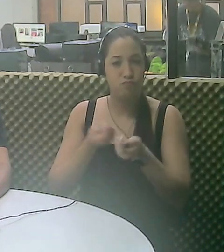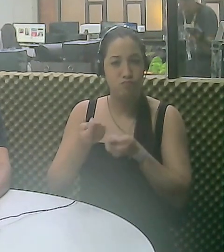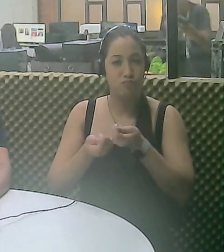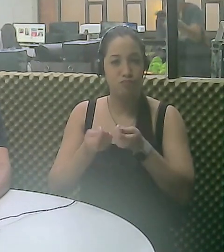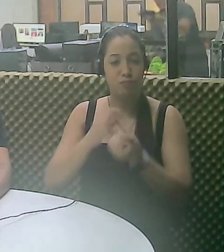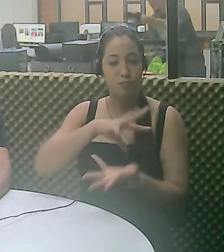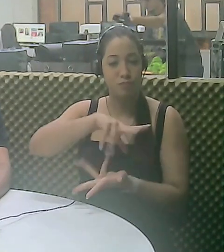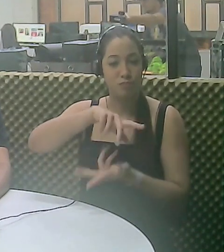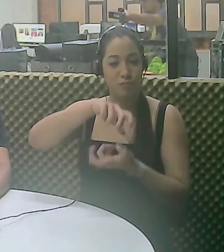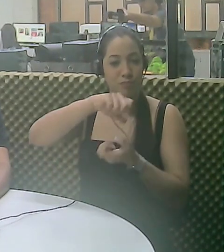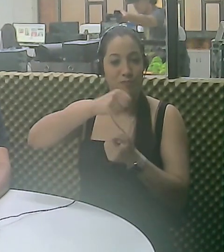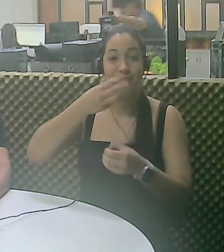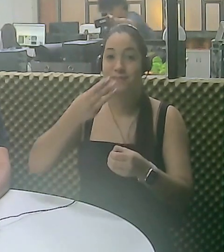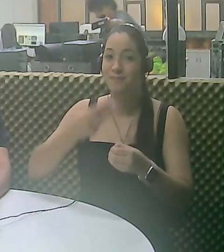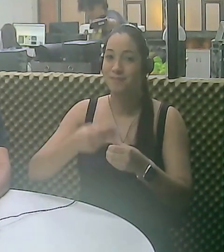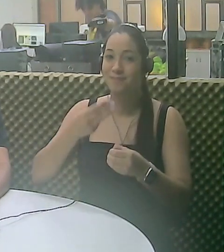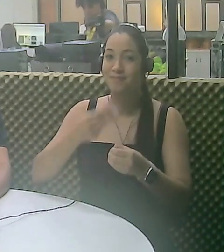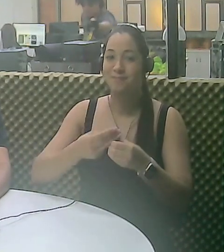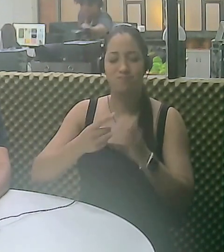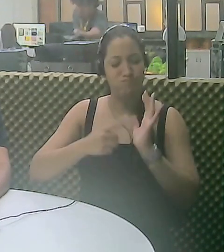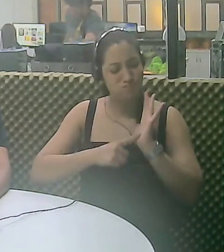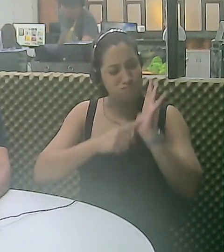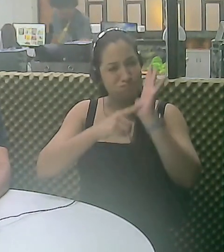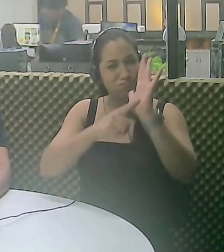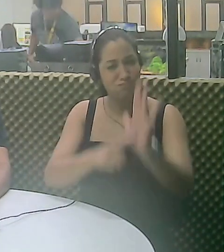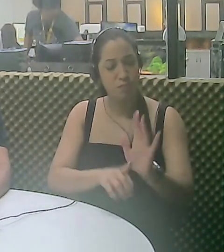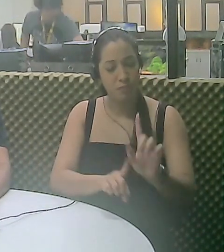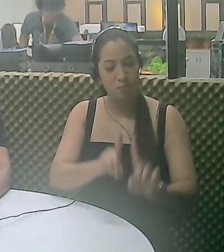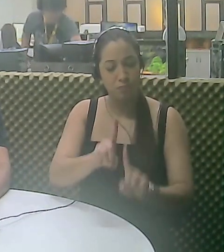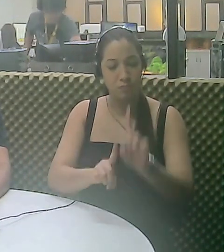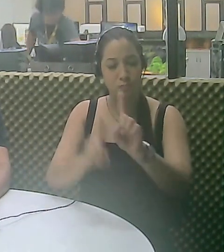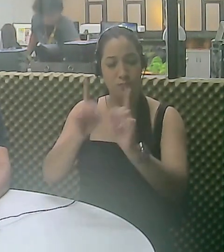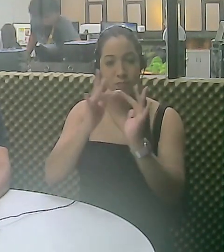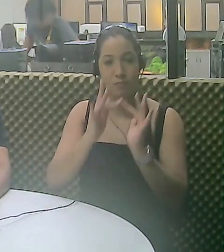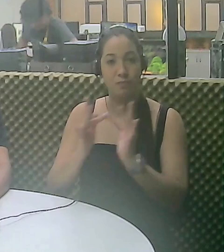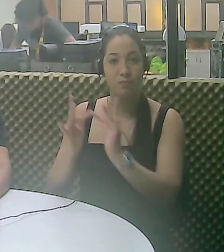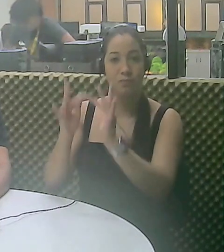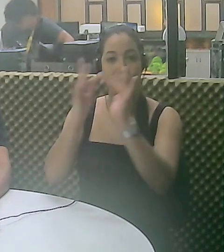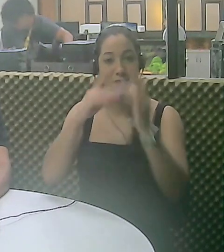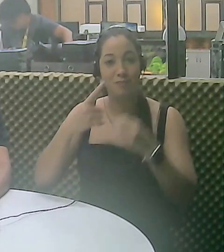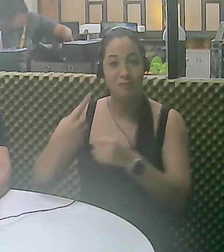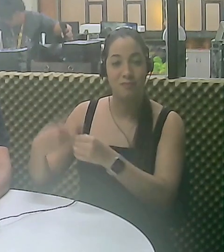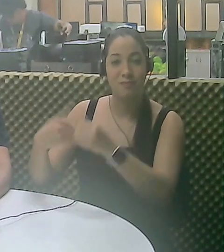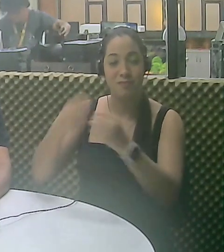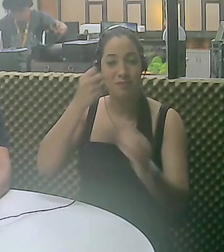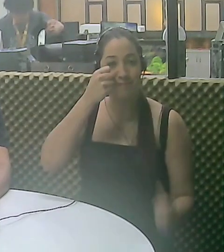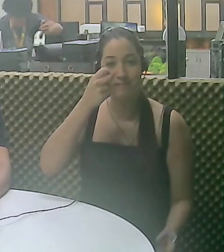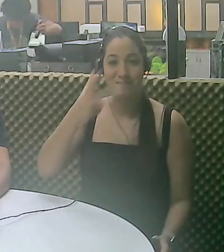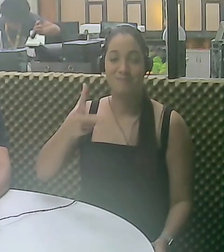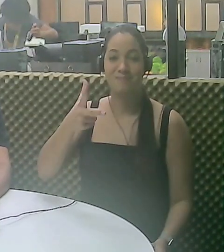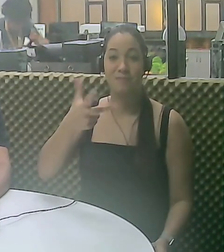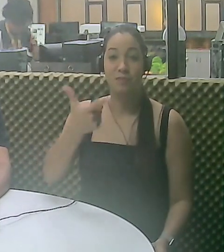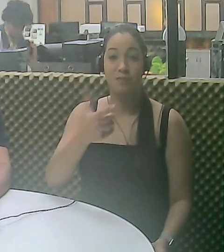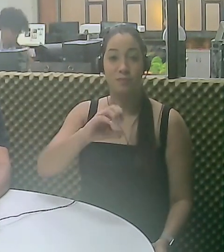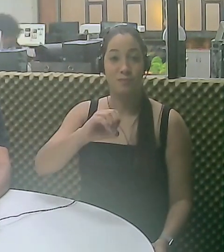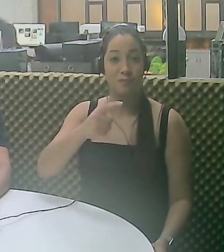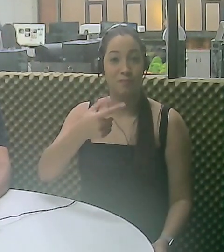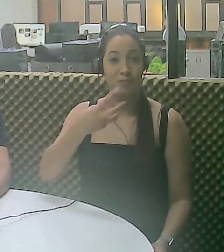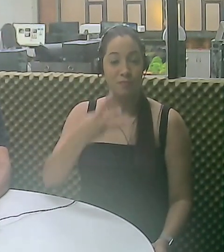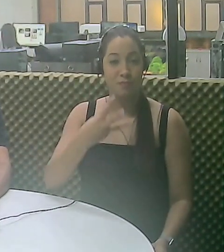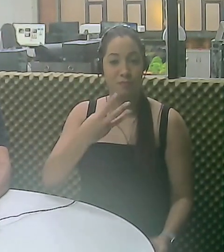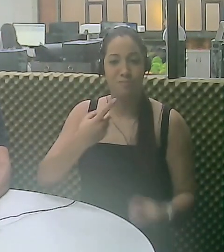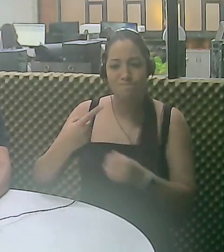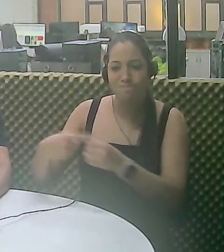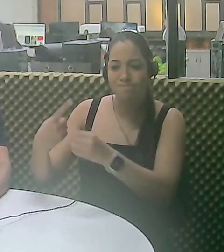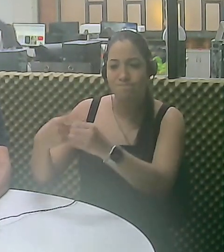do município resultou em destaque obtido no ranking Connected Smart Cities 2023, que tem o intuito de mapear as